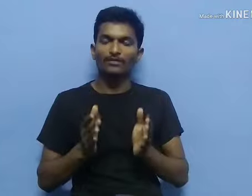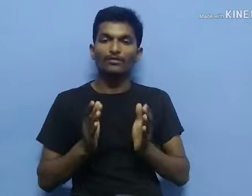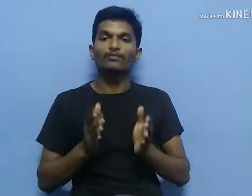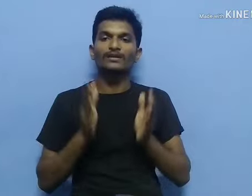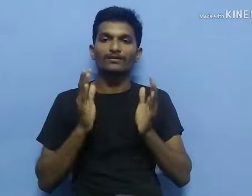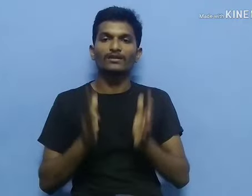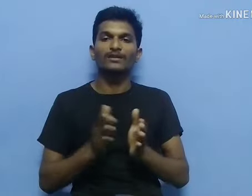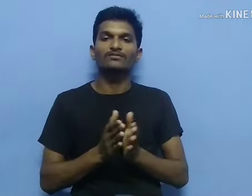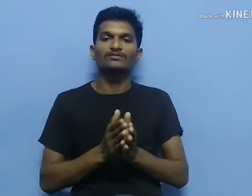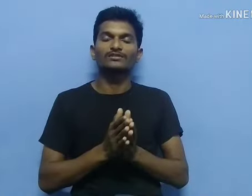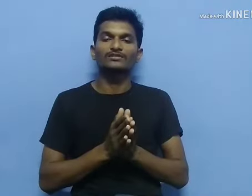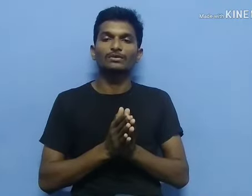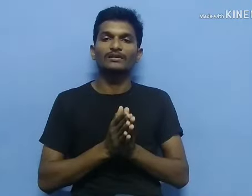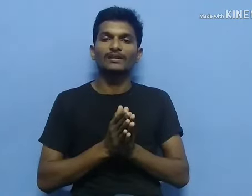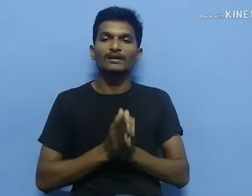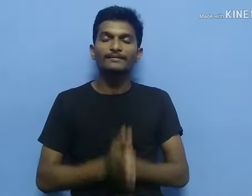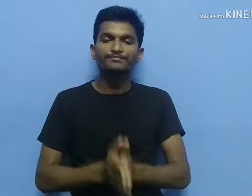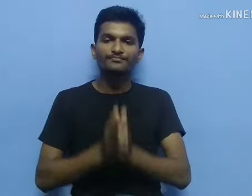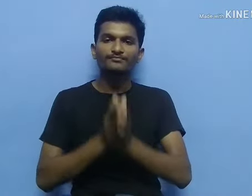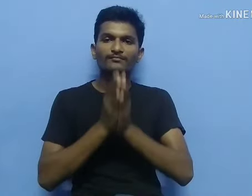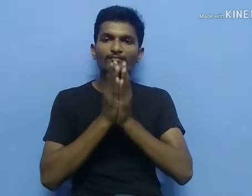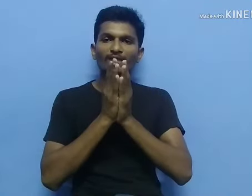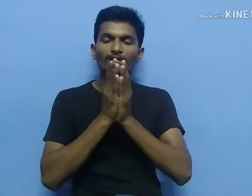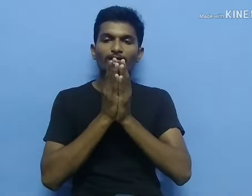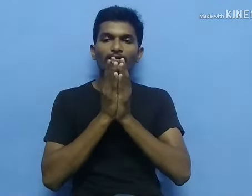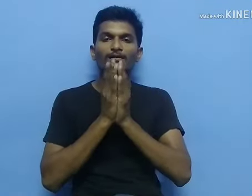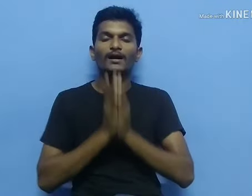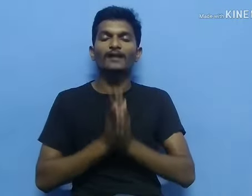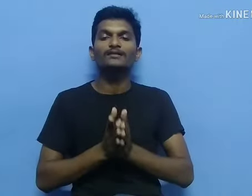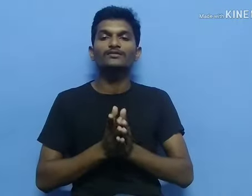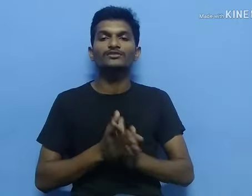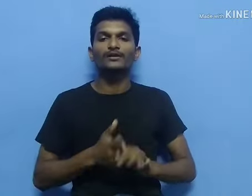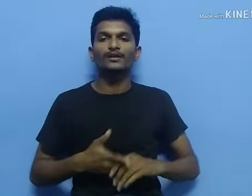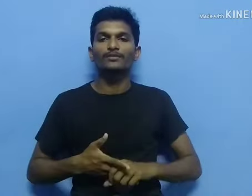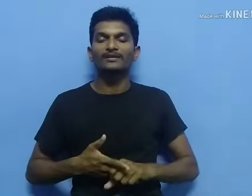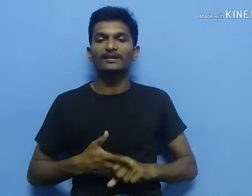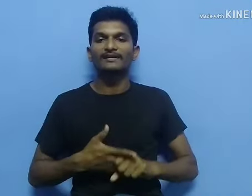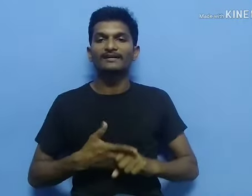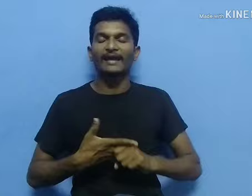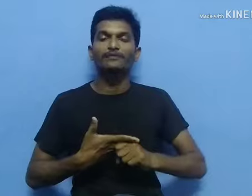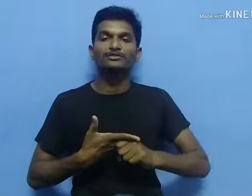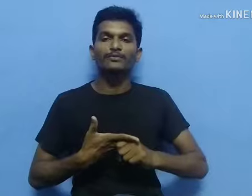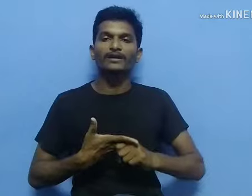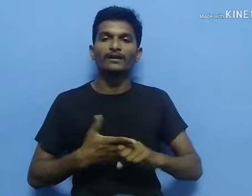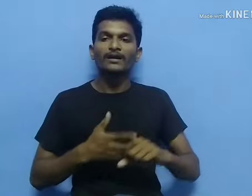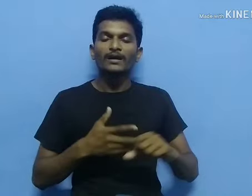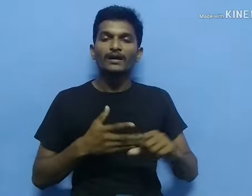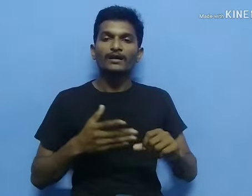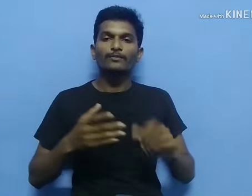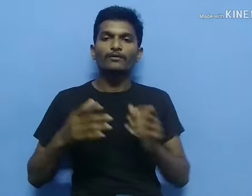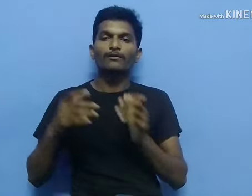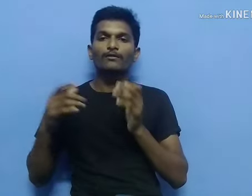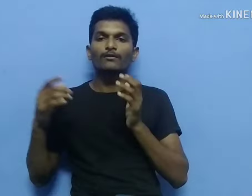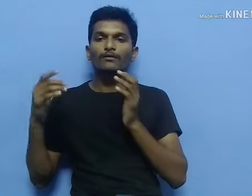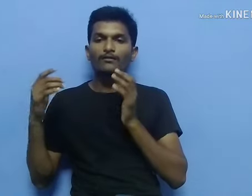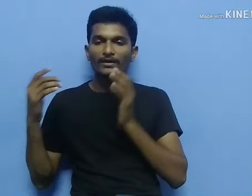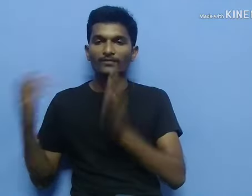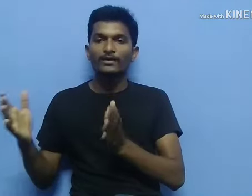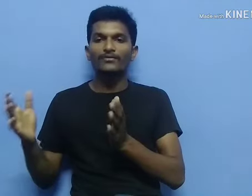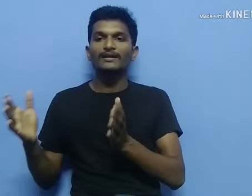இருக்கும் அப்படிங்கிற மாதிரியான விஷயத்த சொல்லியிருக்காங்க. அடுத்த விஷயம் என்னன்னு பாத்தீங்கன்னா, டைம் ஸ்பெண்டிங், இப்போ இவங்க ஃபிட்டா